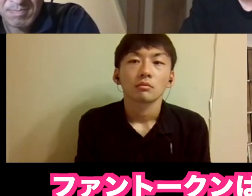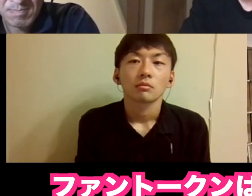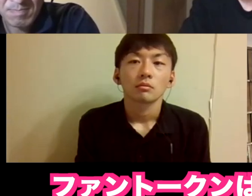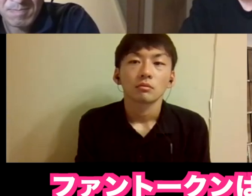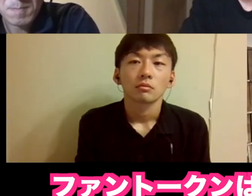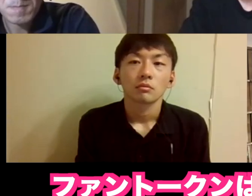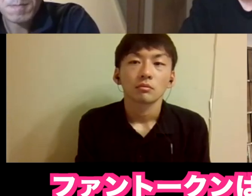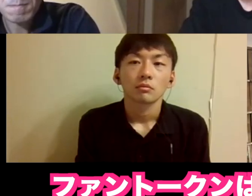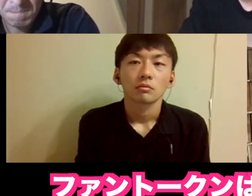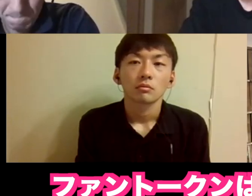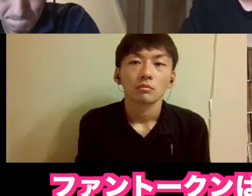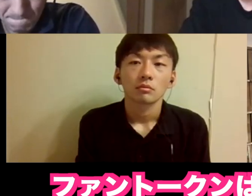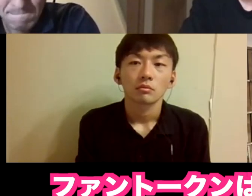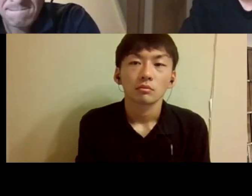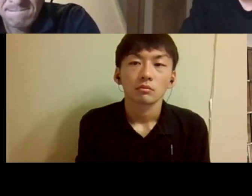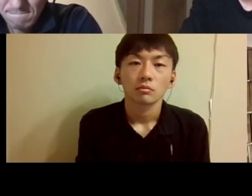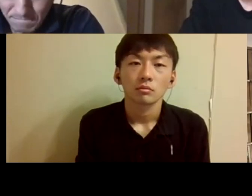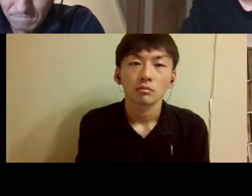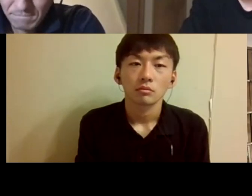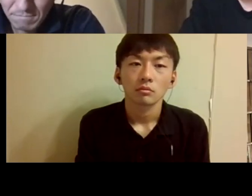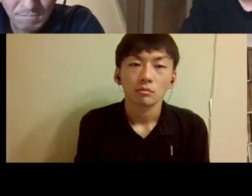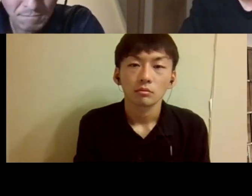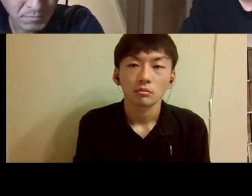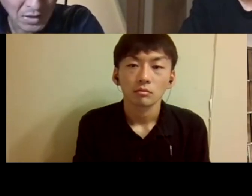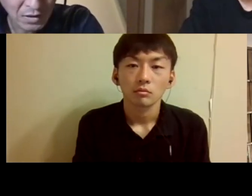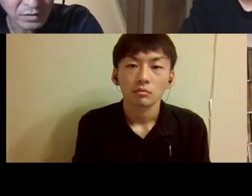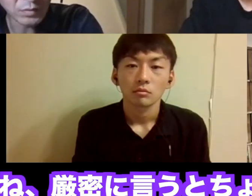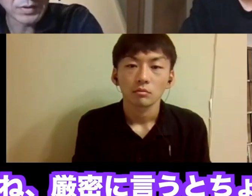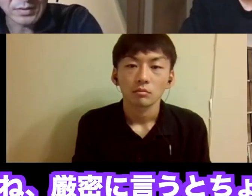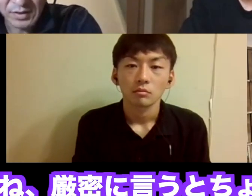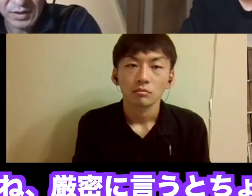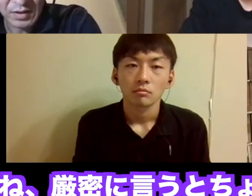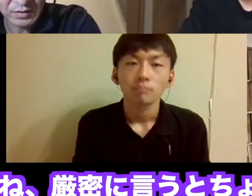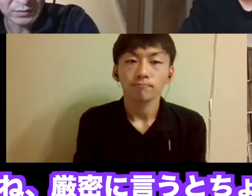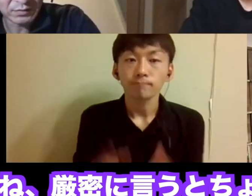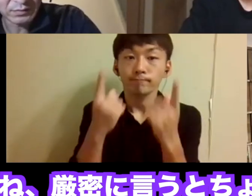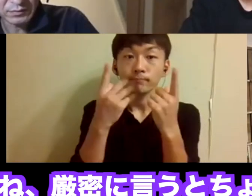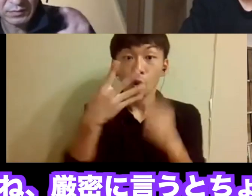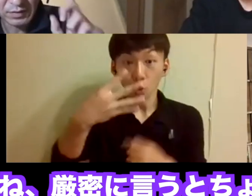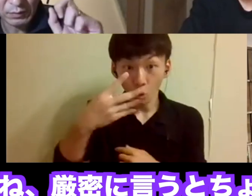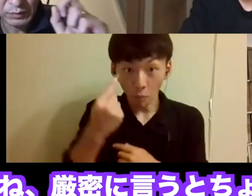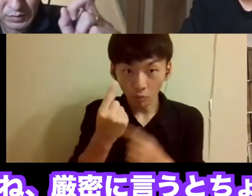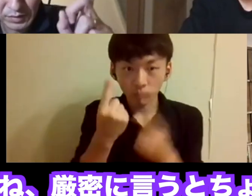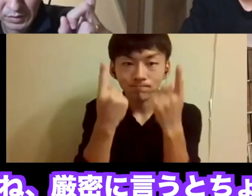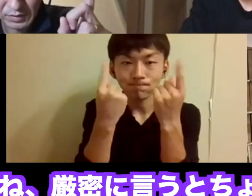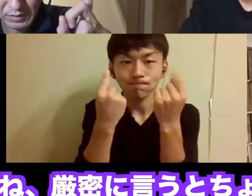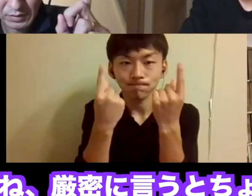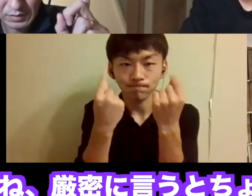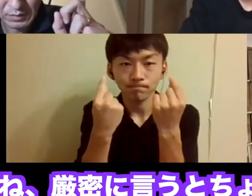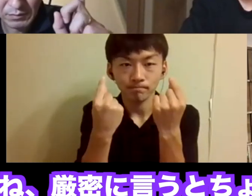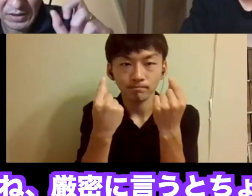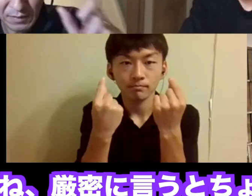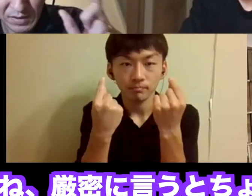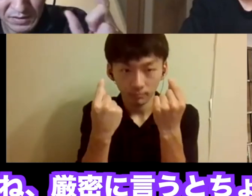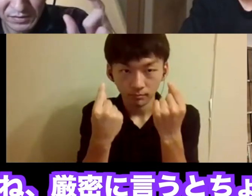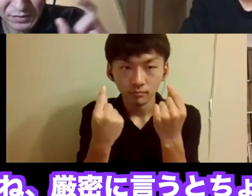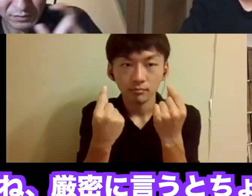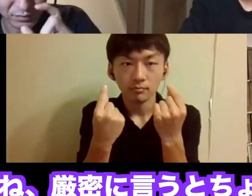っていう感じなんかなそうですねあの本当に厳密にいうとちょっと